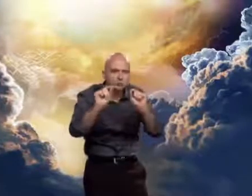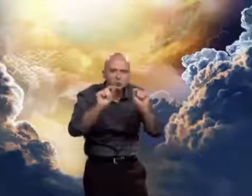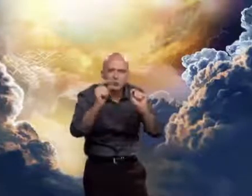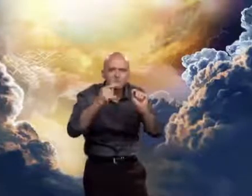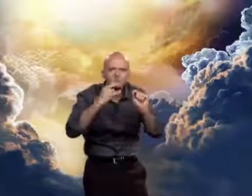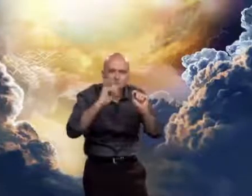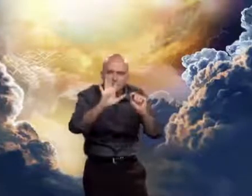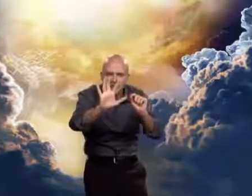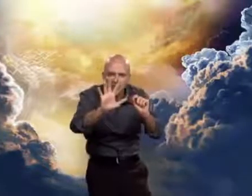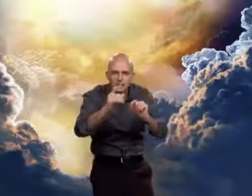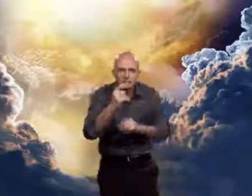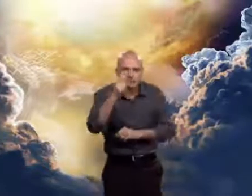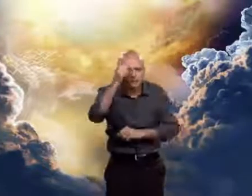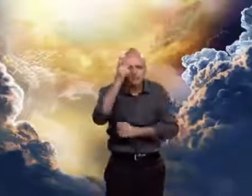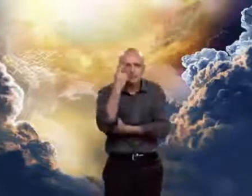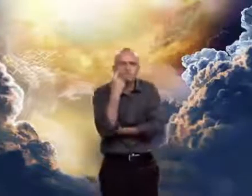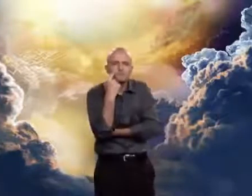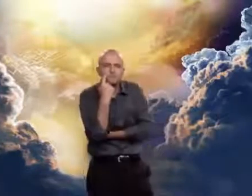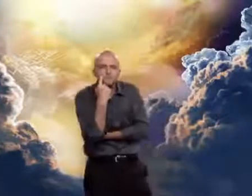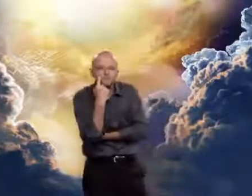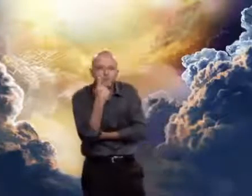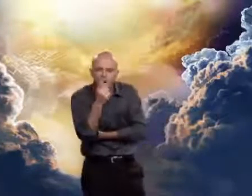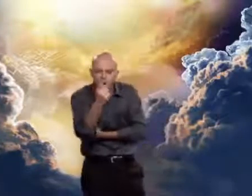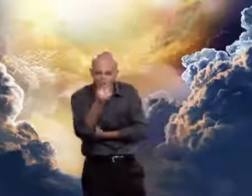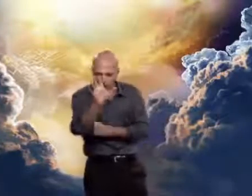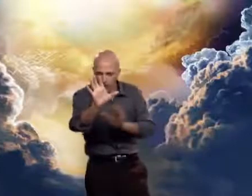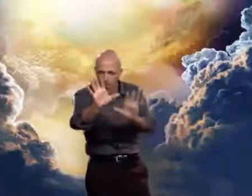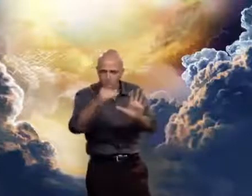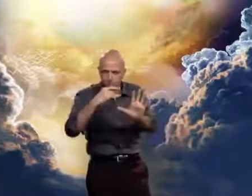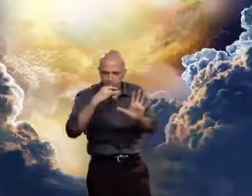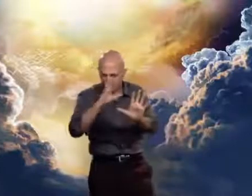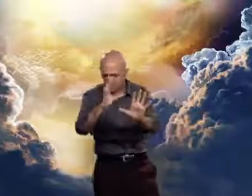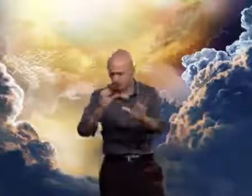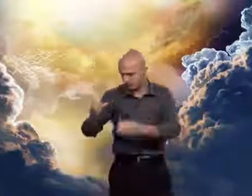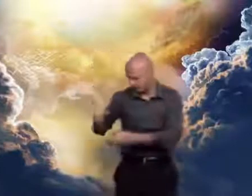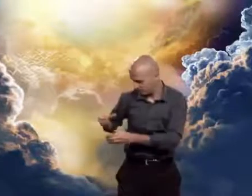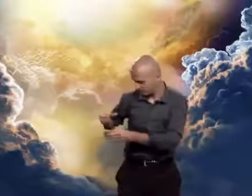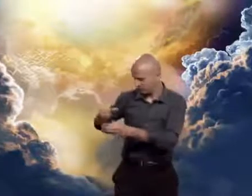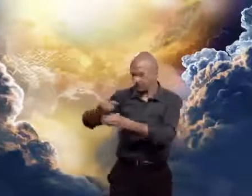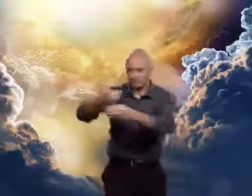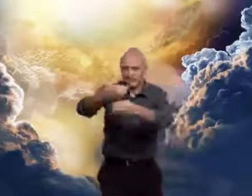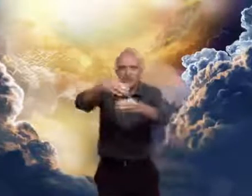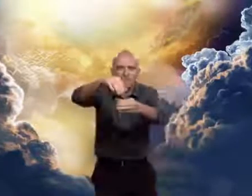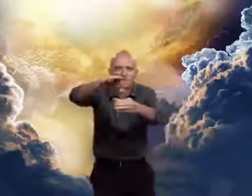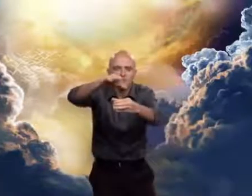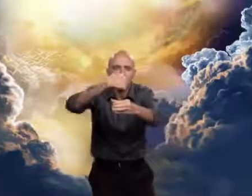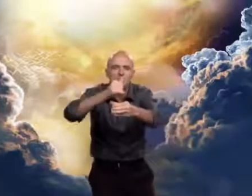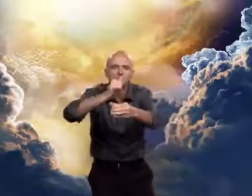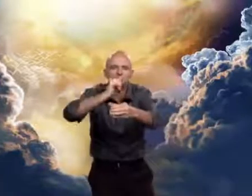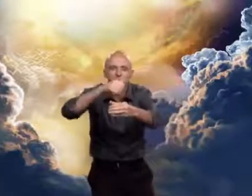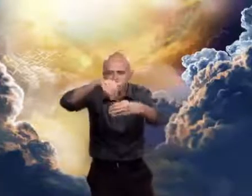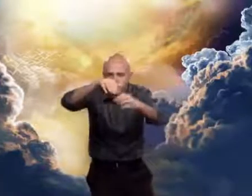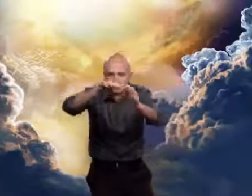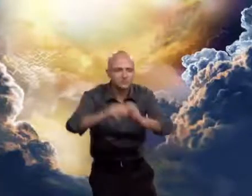como o fundamento de sua fé. Cristo é tão verdadeiramente negado como antes, mas o engano não é